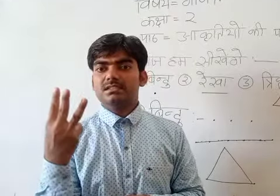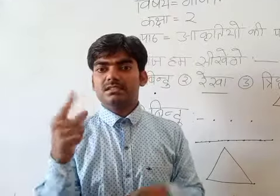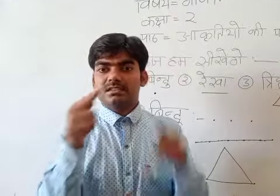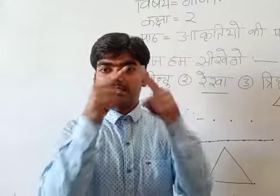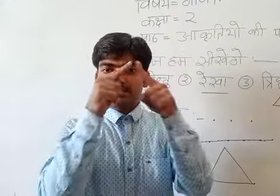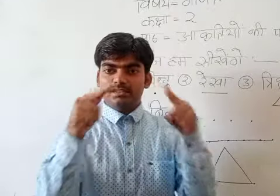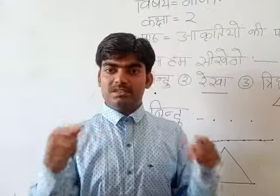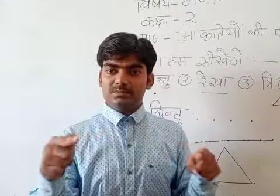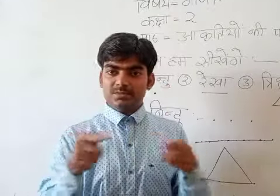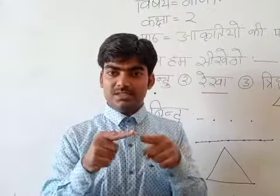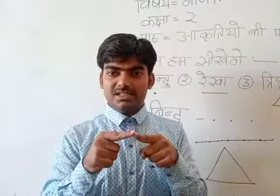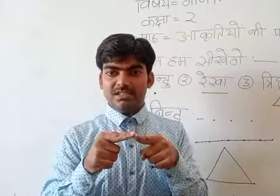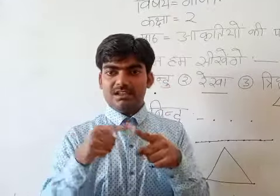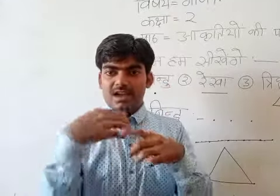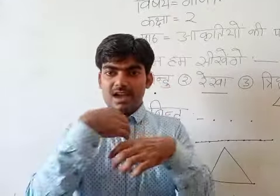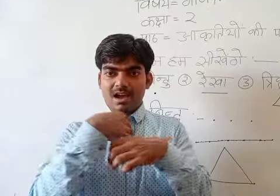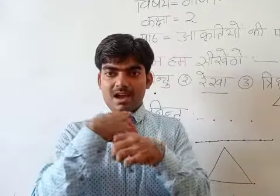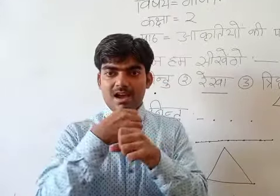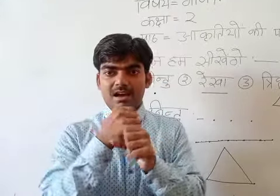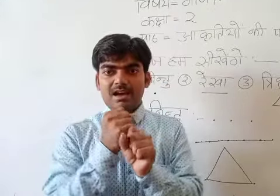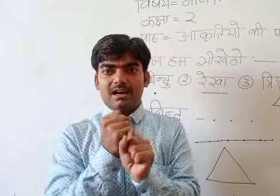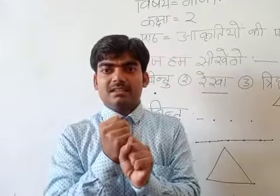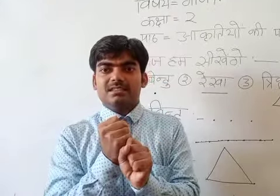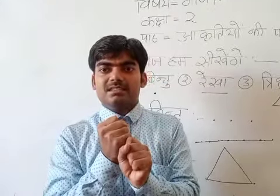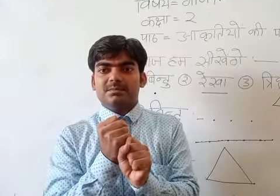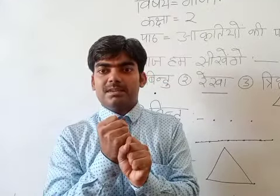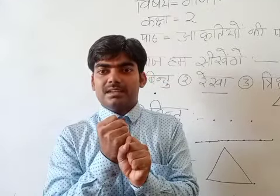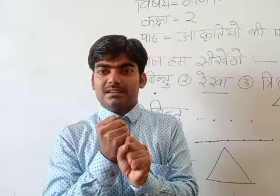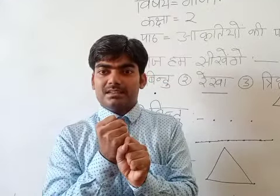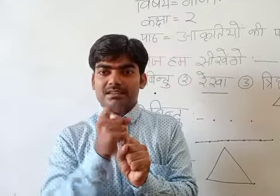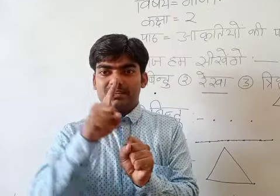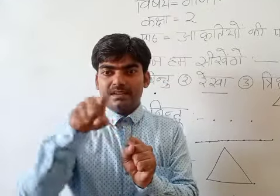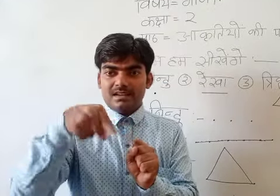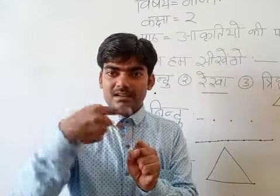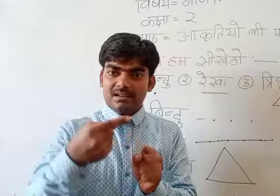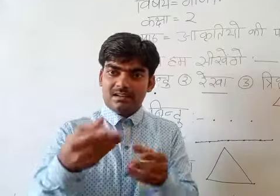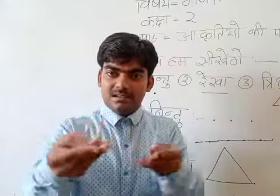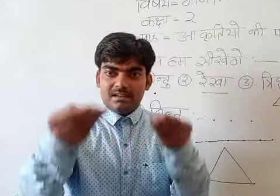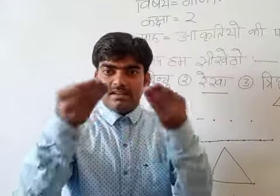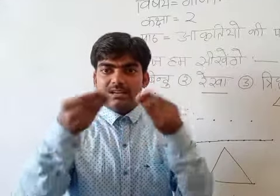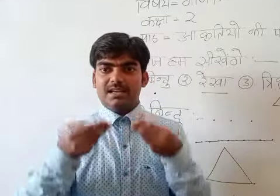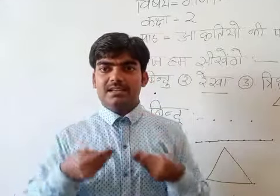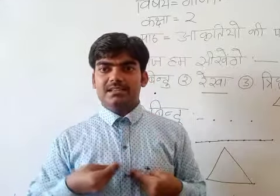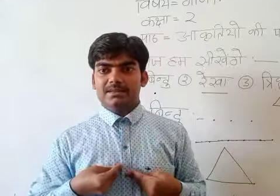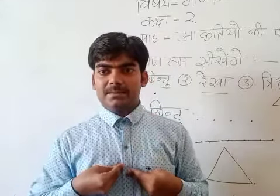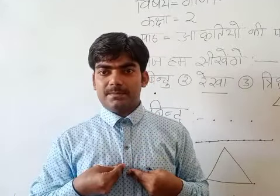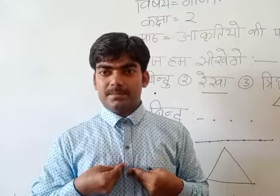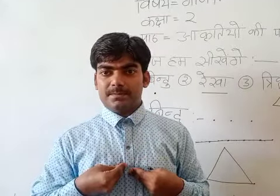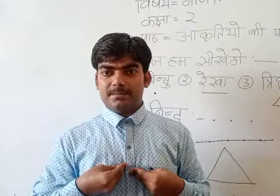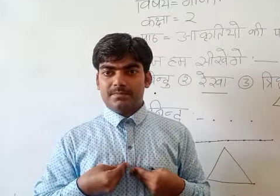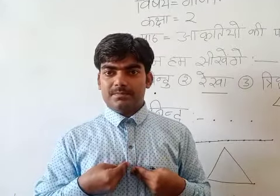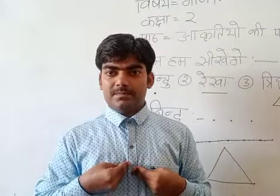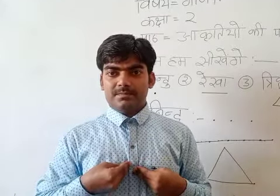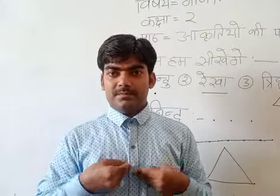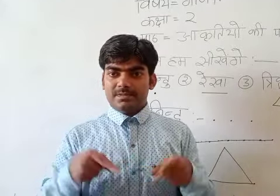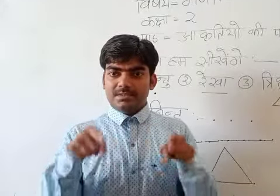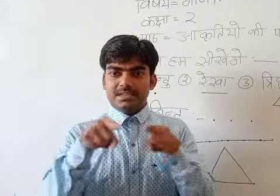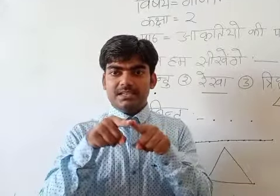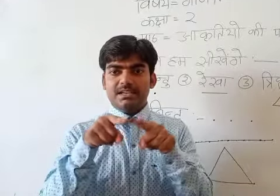तिरबुज की आकरतियां बना कर लाएंगे यही